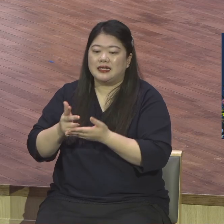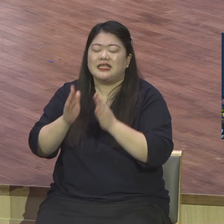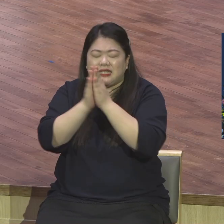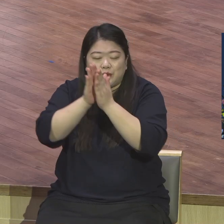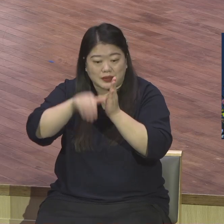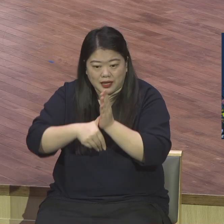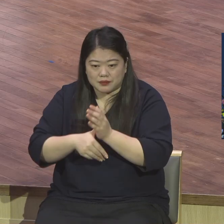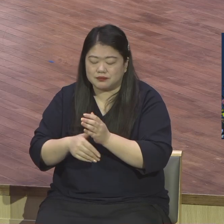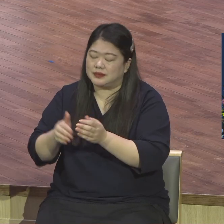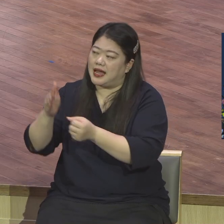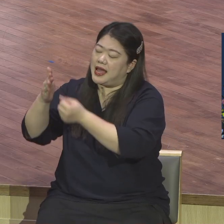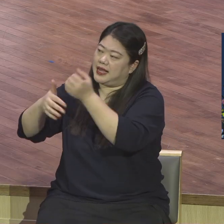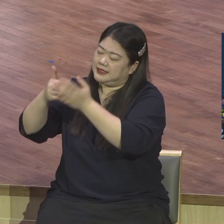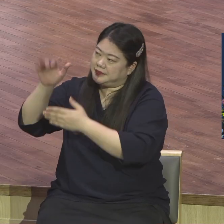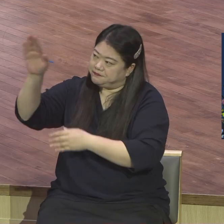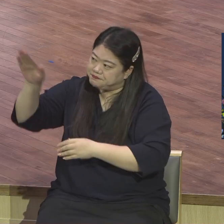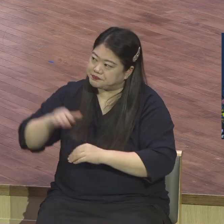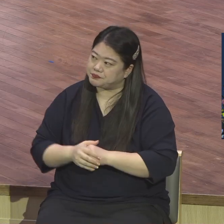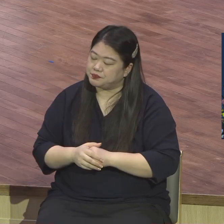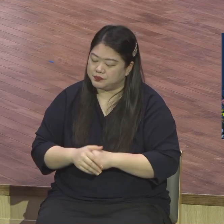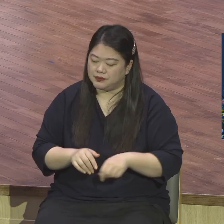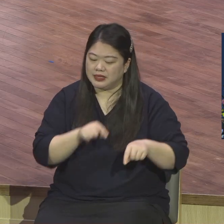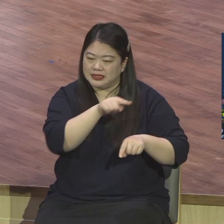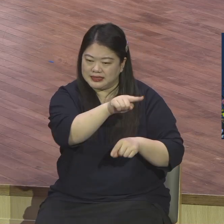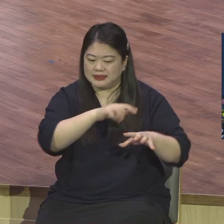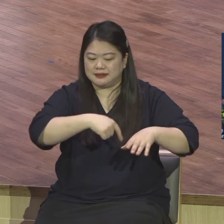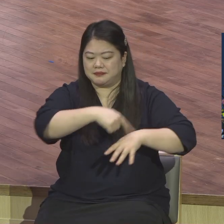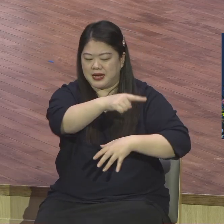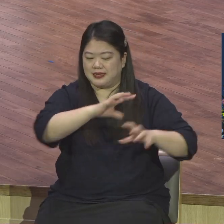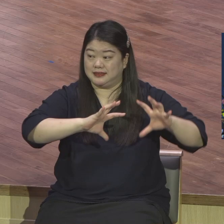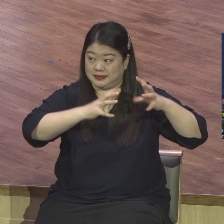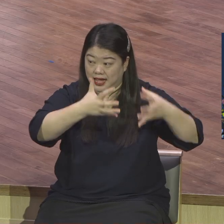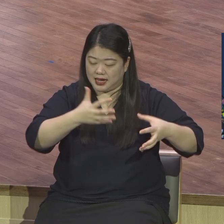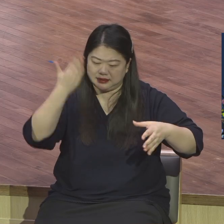지켜주십니다. 여러분 기도할 때 허감 세력이 탁 꺾여버려요.